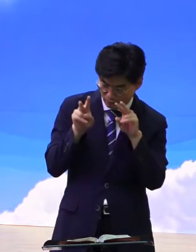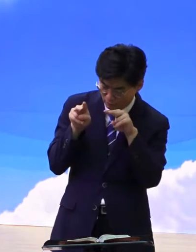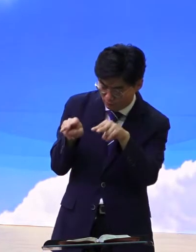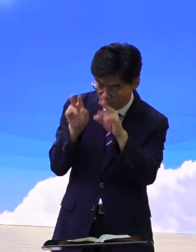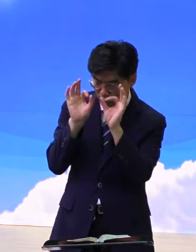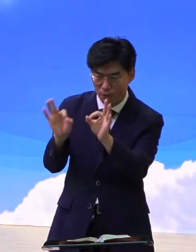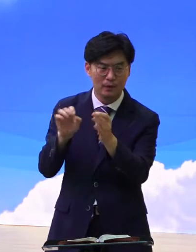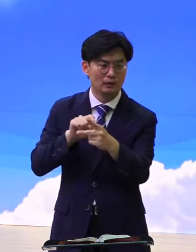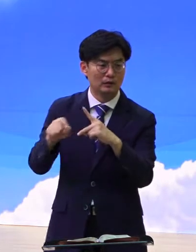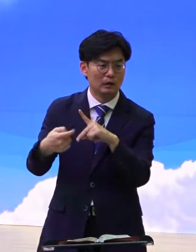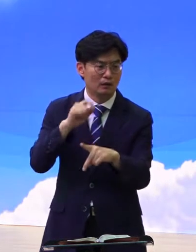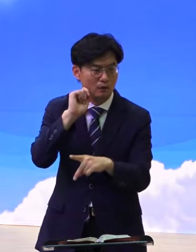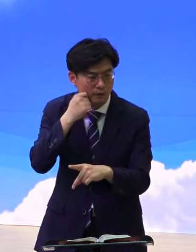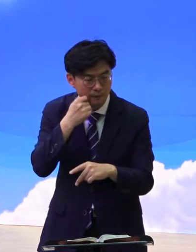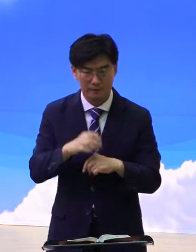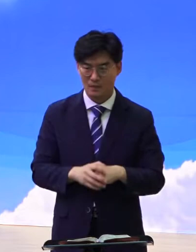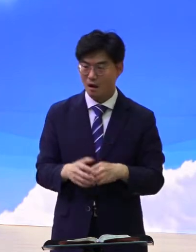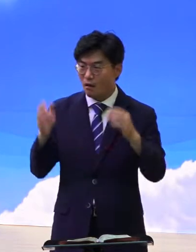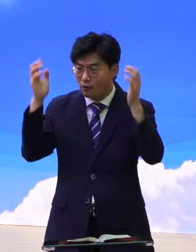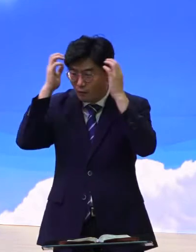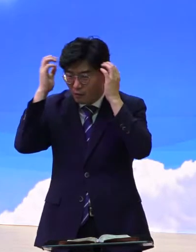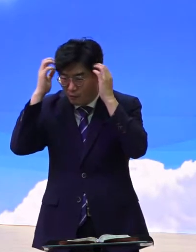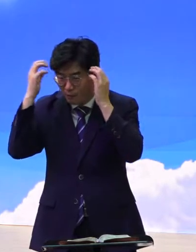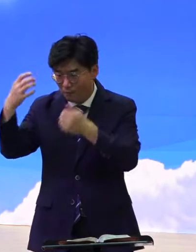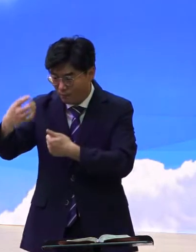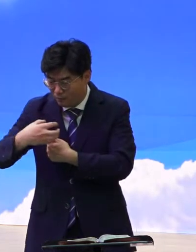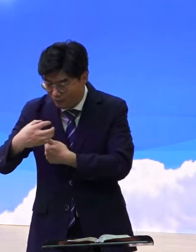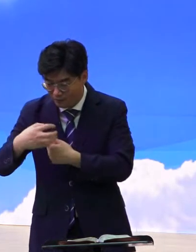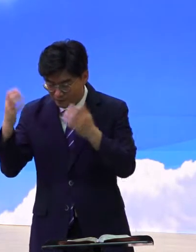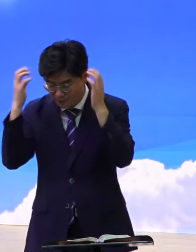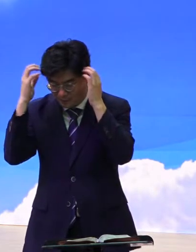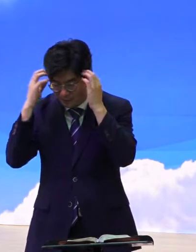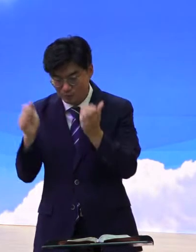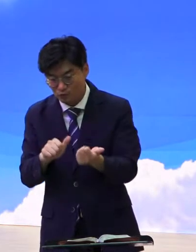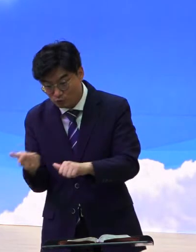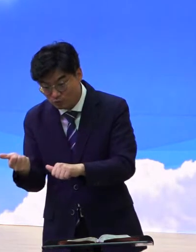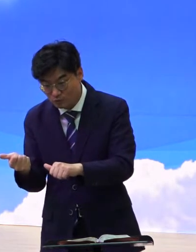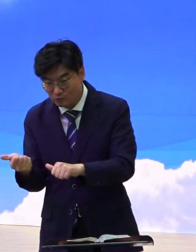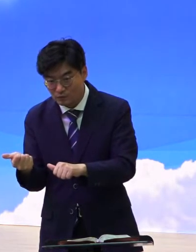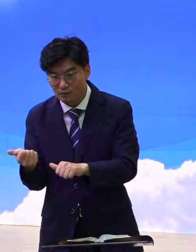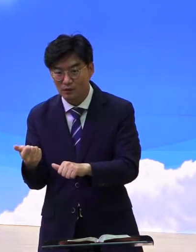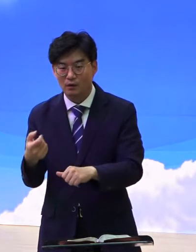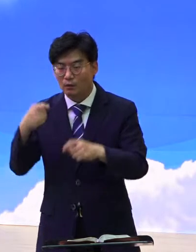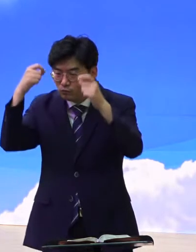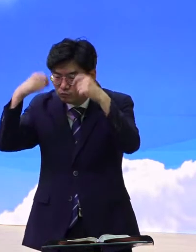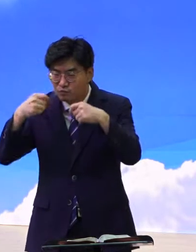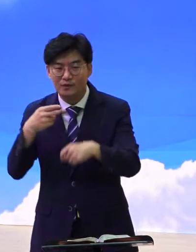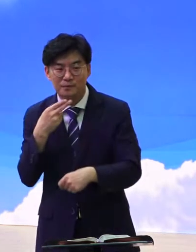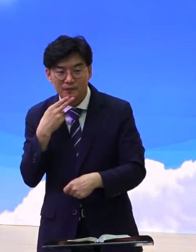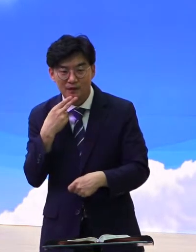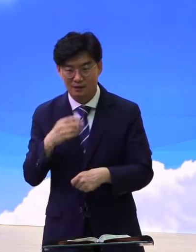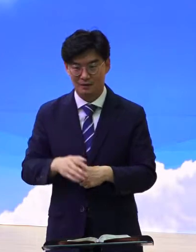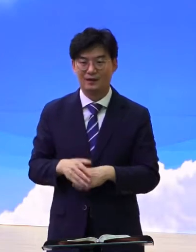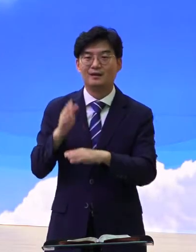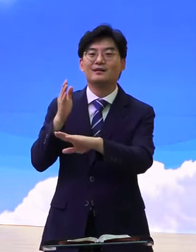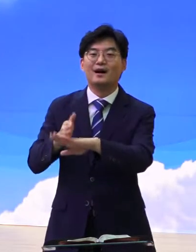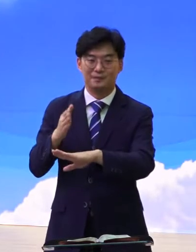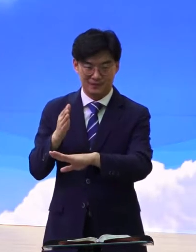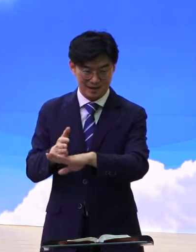신앙, 고난과 핍박도 감사함으로 받아들이고 죽음조차도 두려워하지 않는 믿음의 능력이